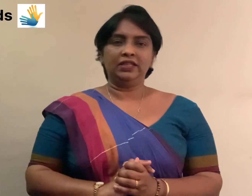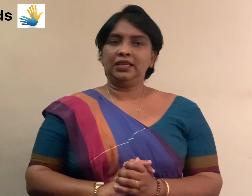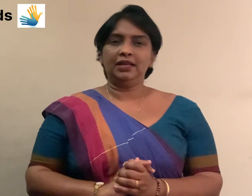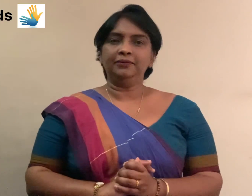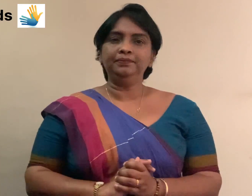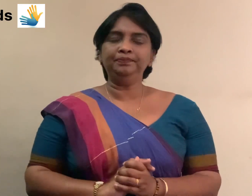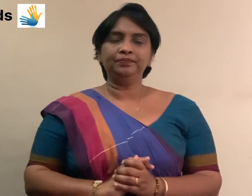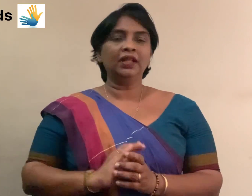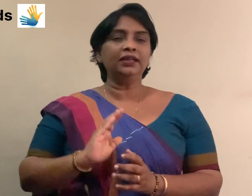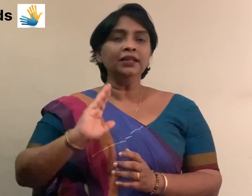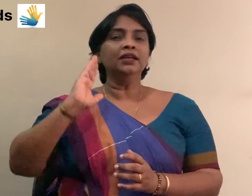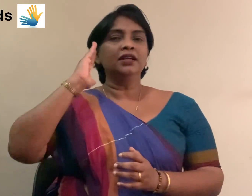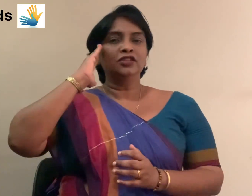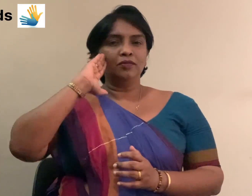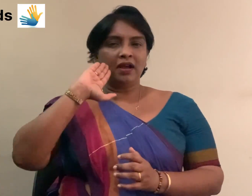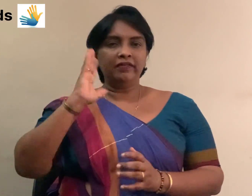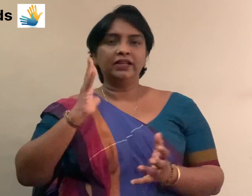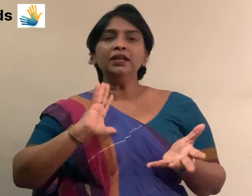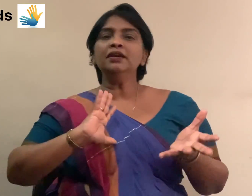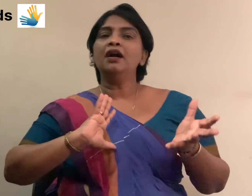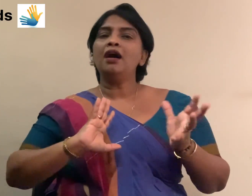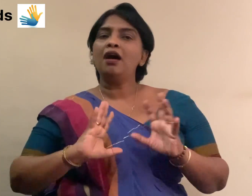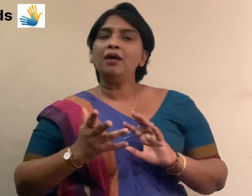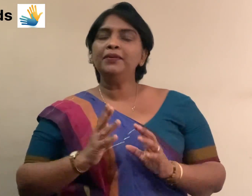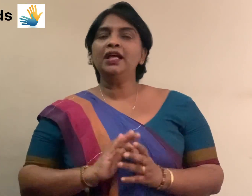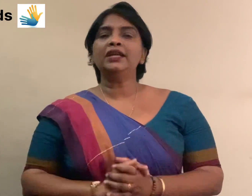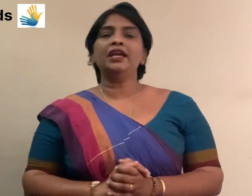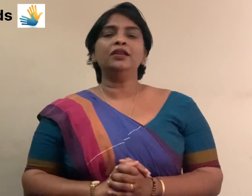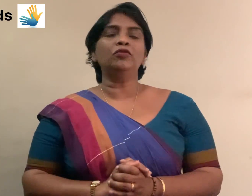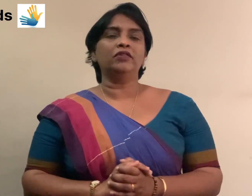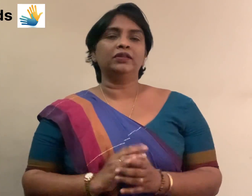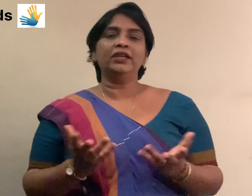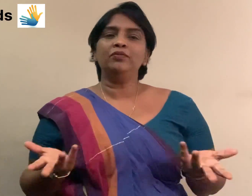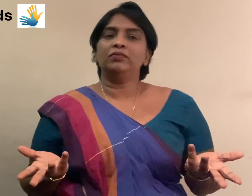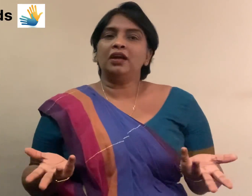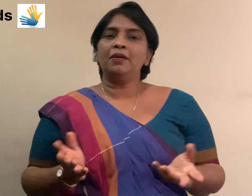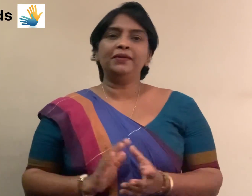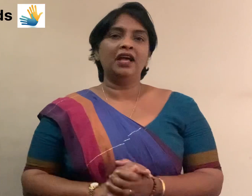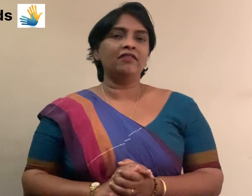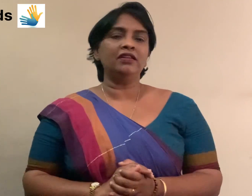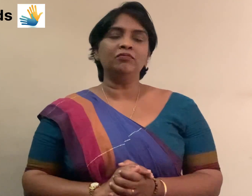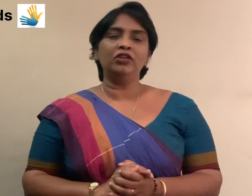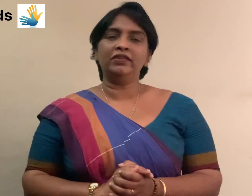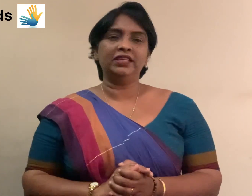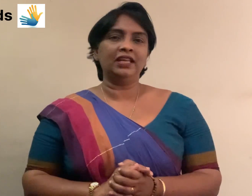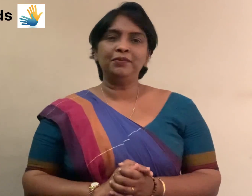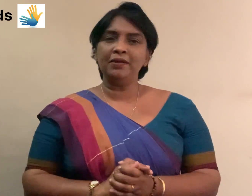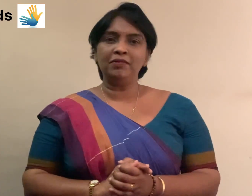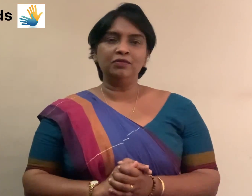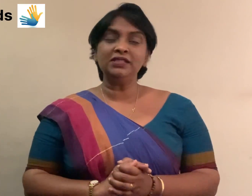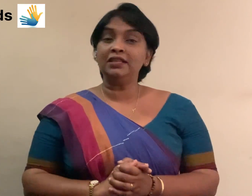කියලා. හරි? ස්වභාවික ආපදා කියන්නේ මොනවද? ඒ ආපදාවල් මොනවද කියලා අපි දැන් බලමු